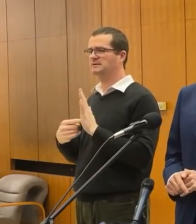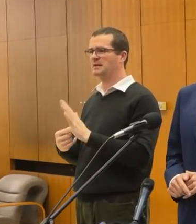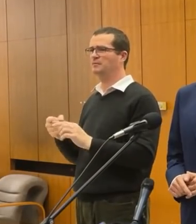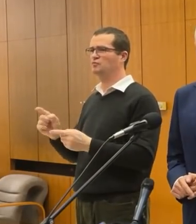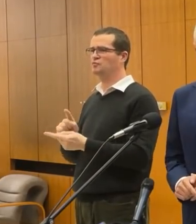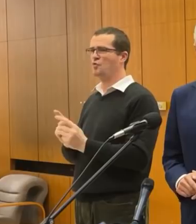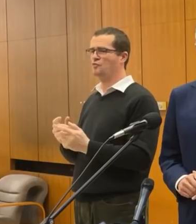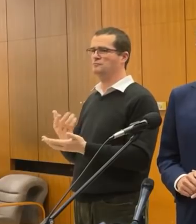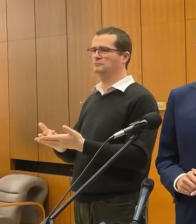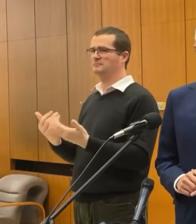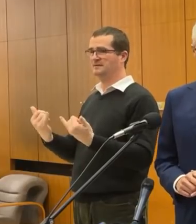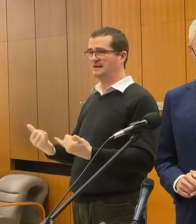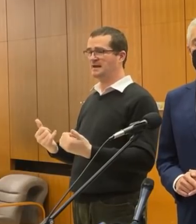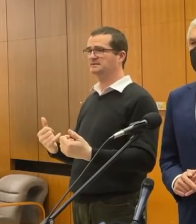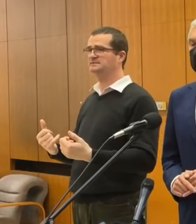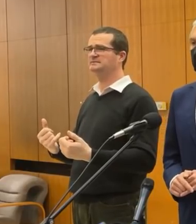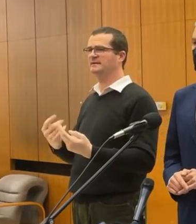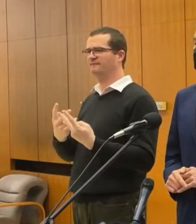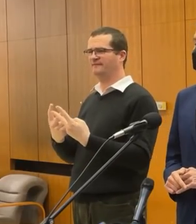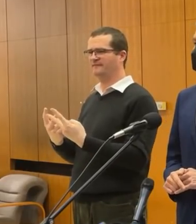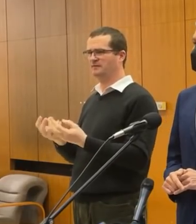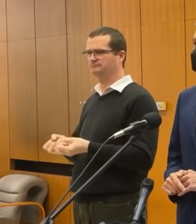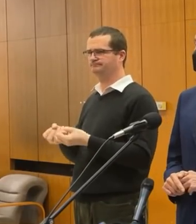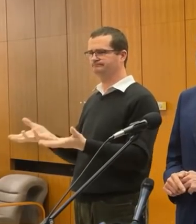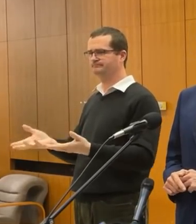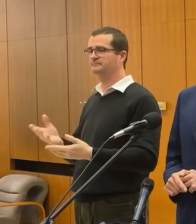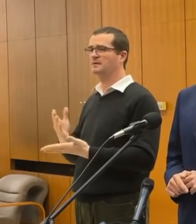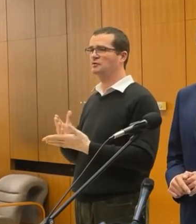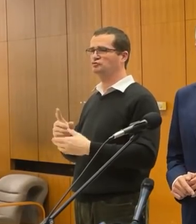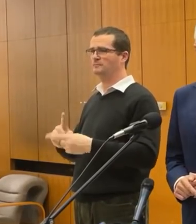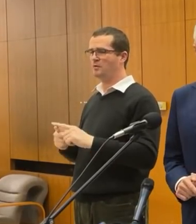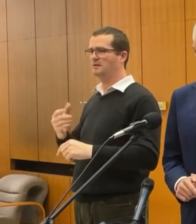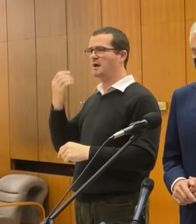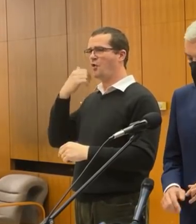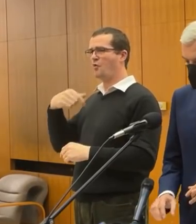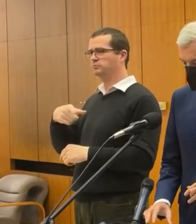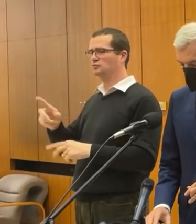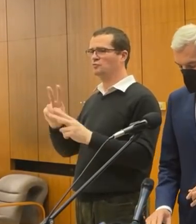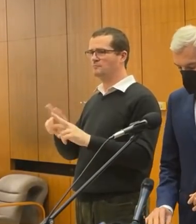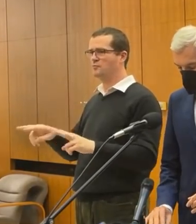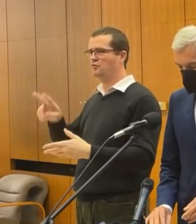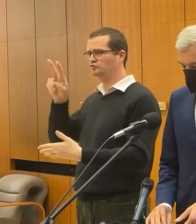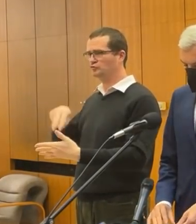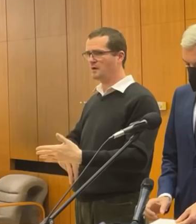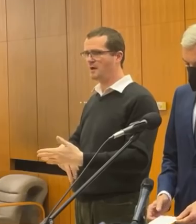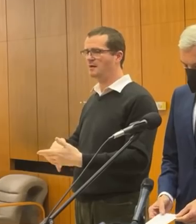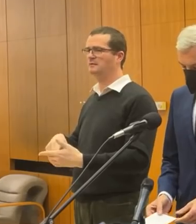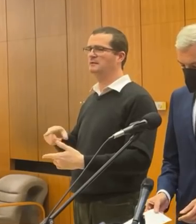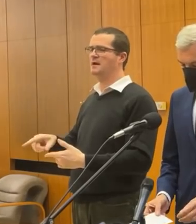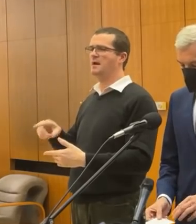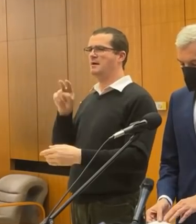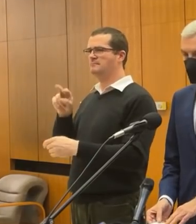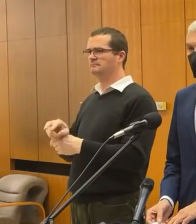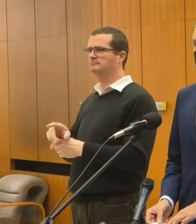túto dohodu dávame dnes na web. Každý jeden politik, ale aj občan Slovenskej republiky si ju môže prečítať a do